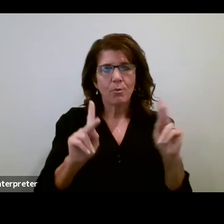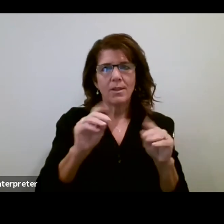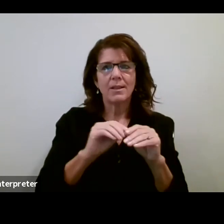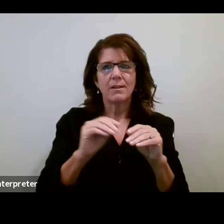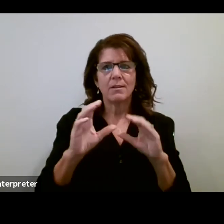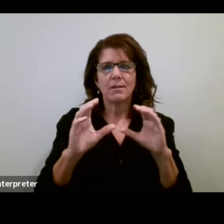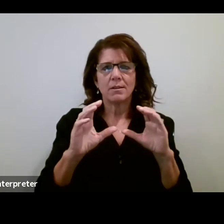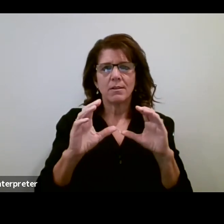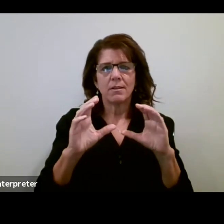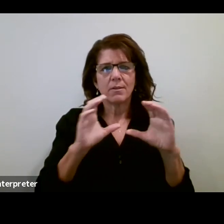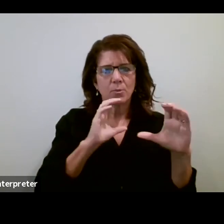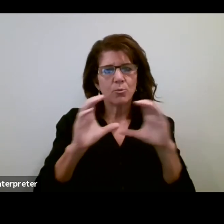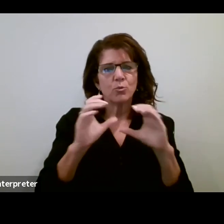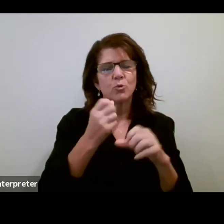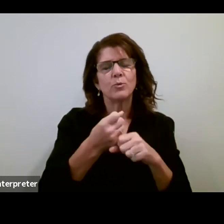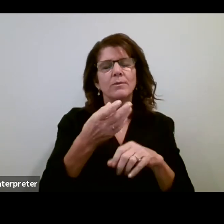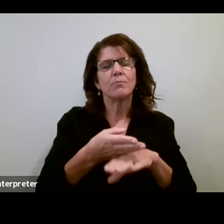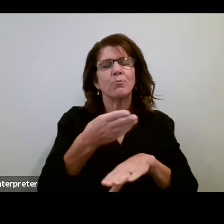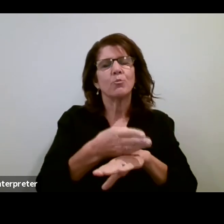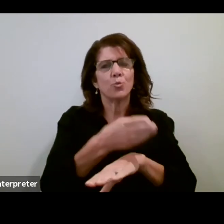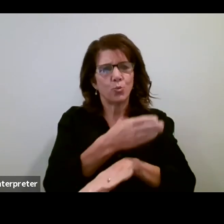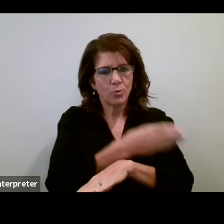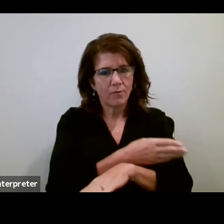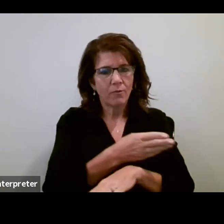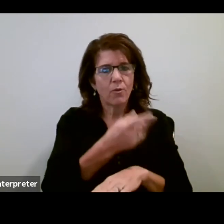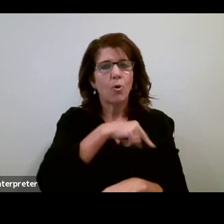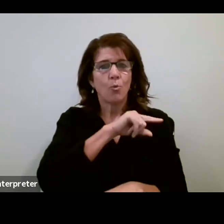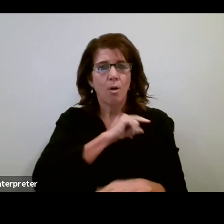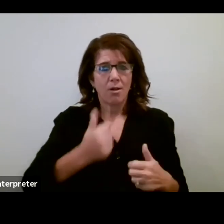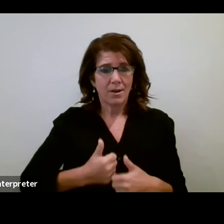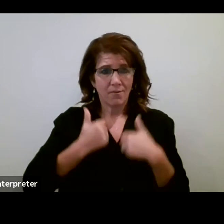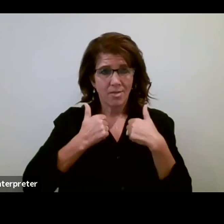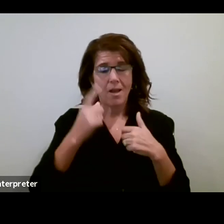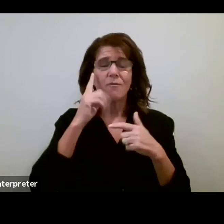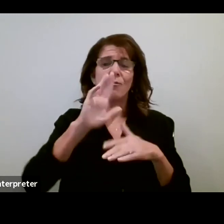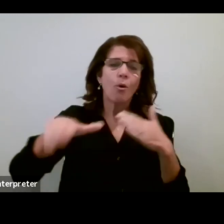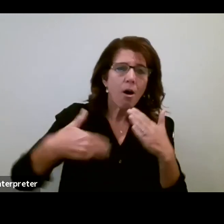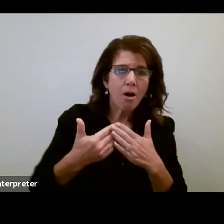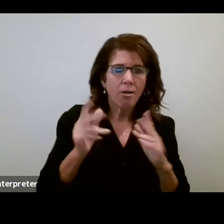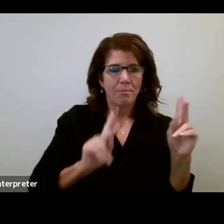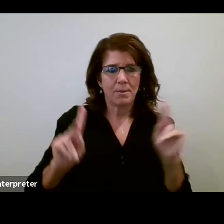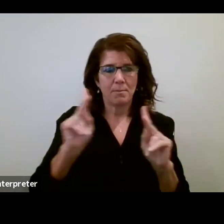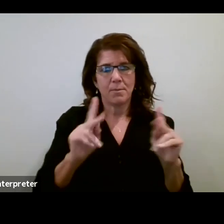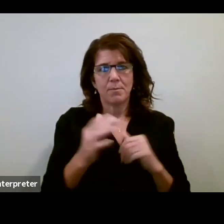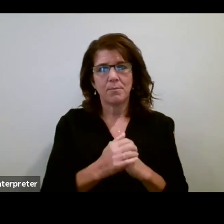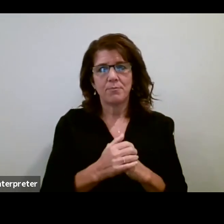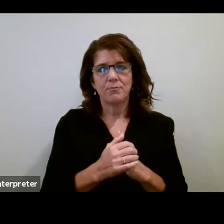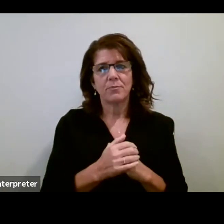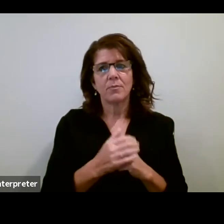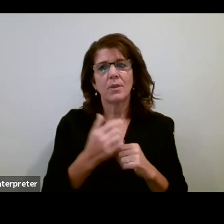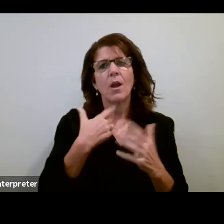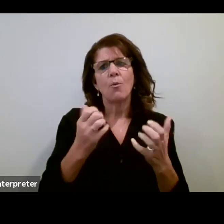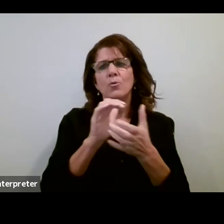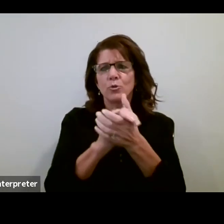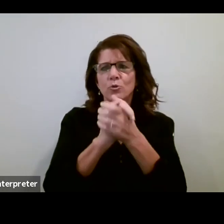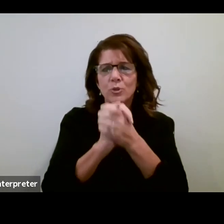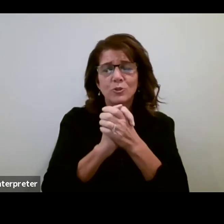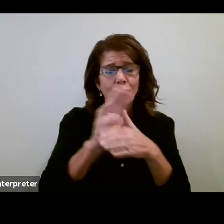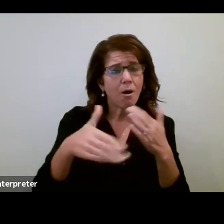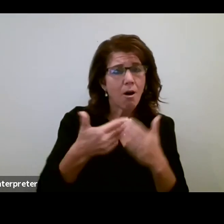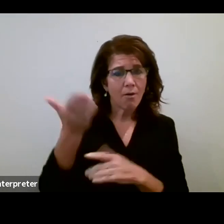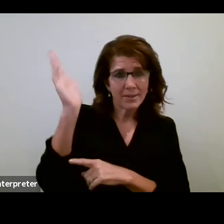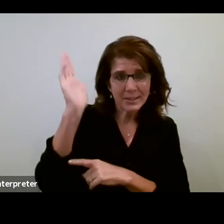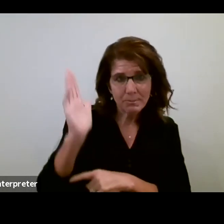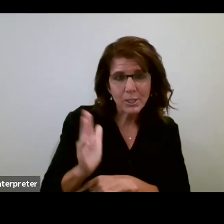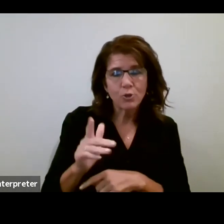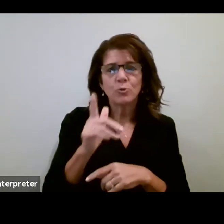los adultos mayores. Quiero felicitar a los expositores y a los panelistas por sus interesantes